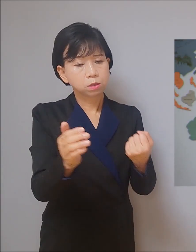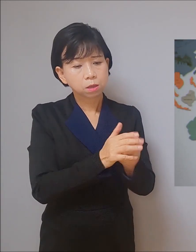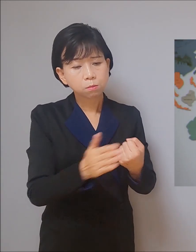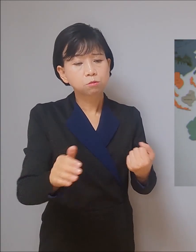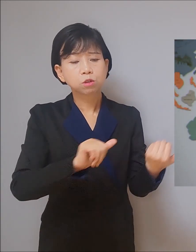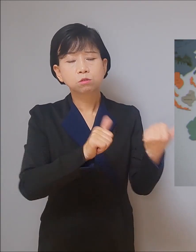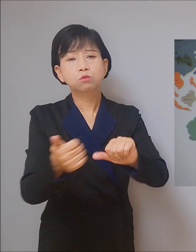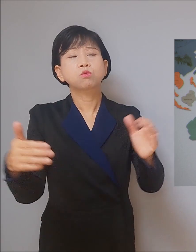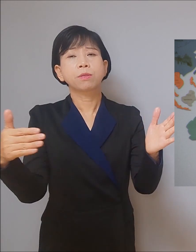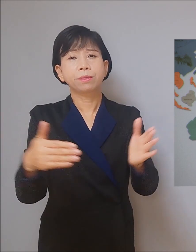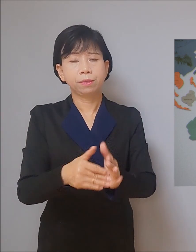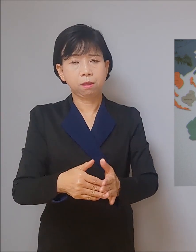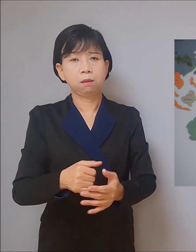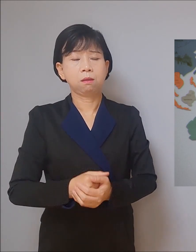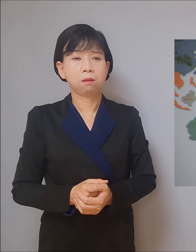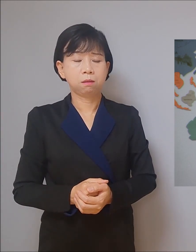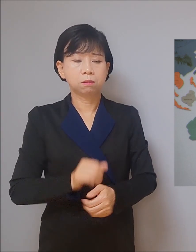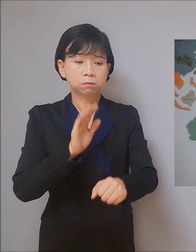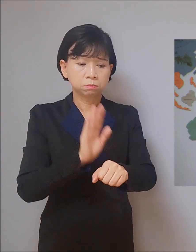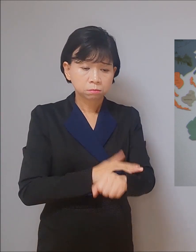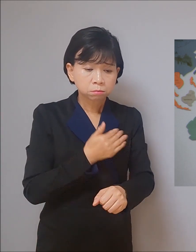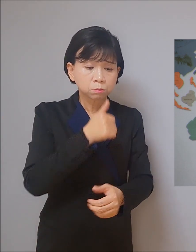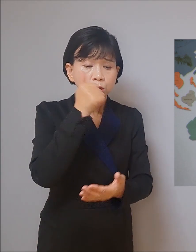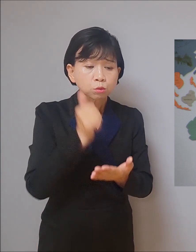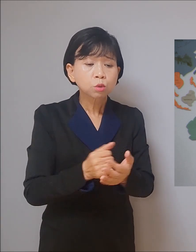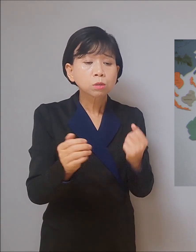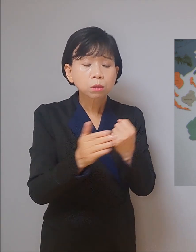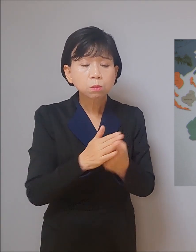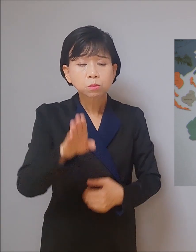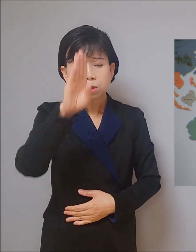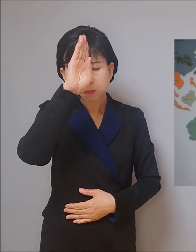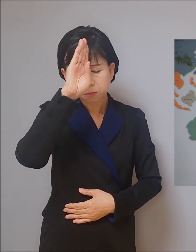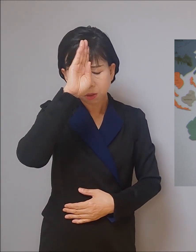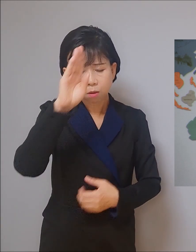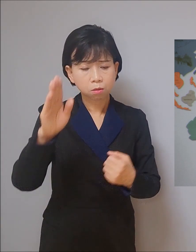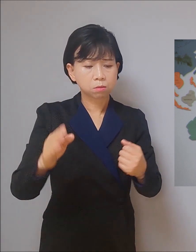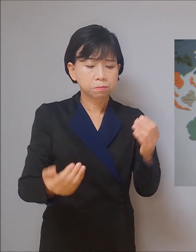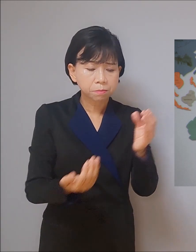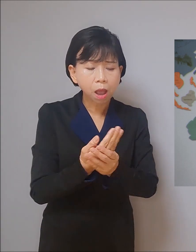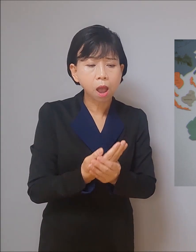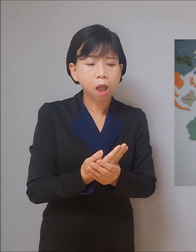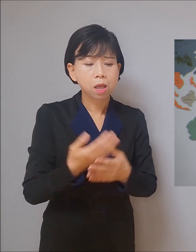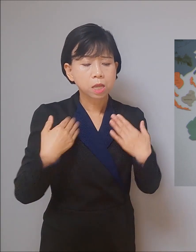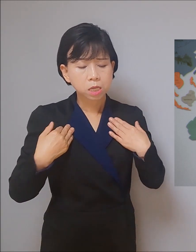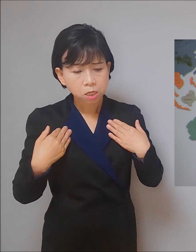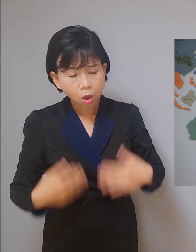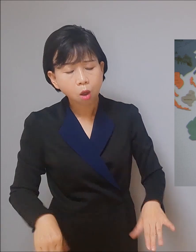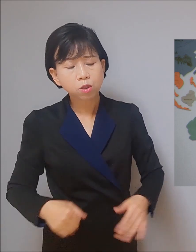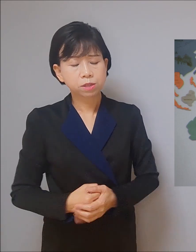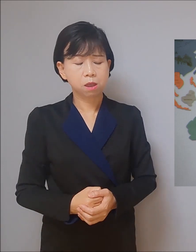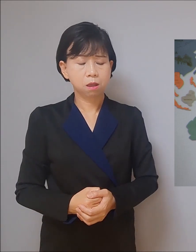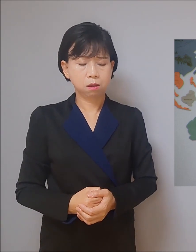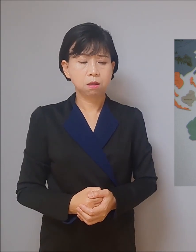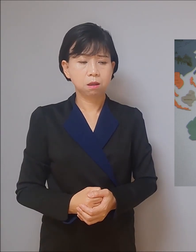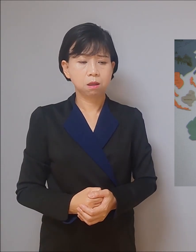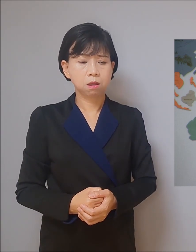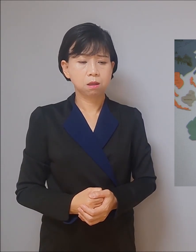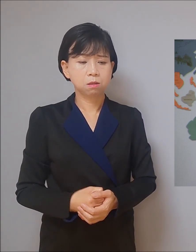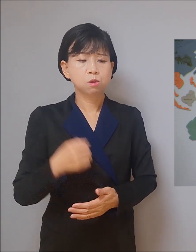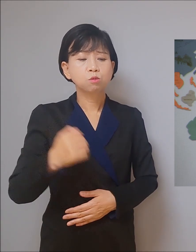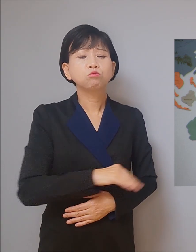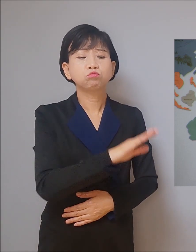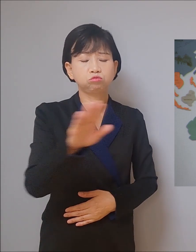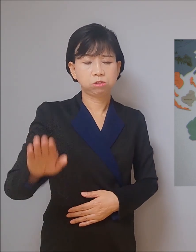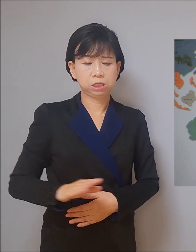죽었다. 허물과 죄 때문에 병들고 허물과 죄 때문에 연약하고 나약한 부족한